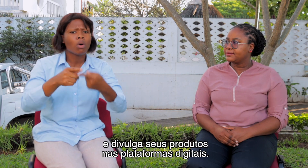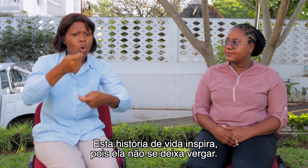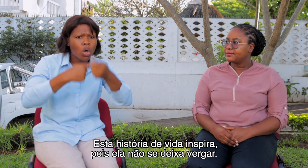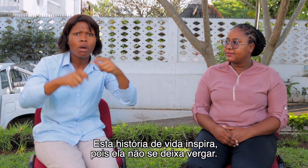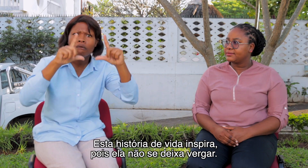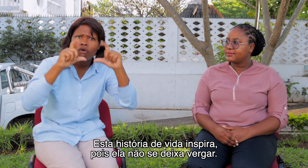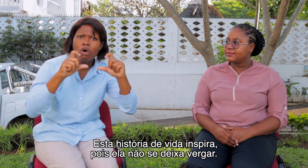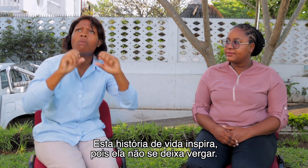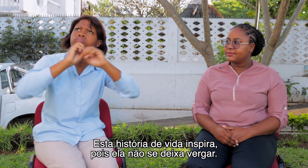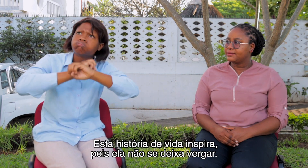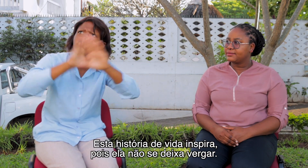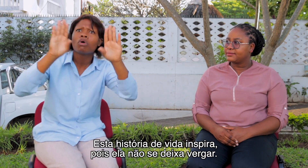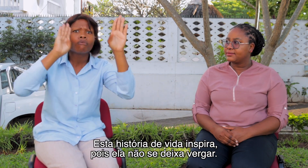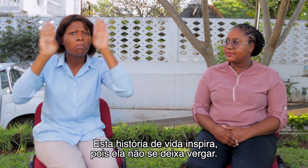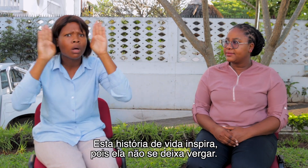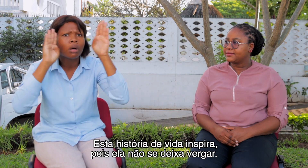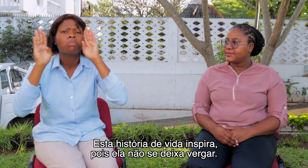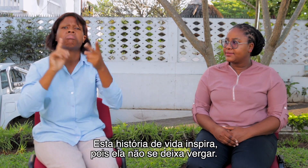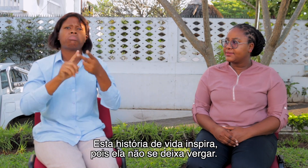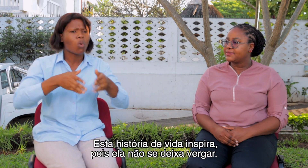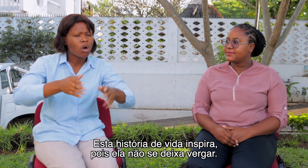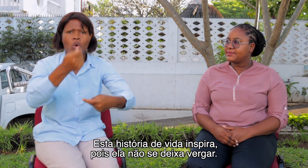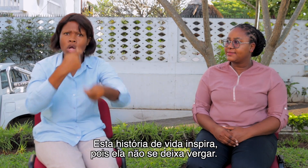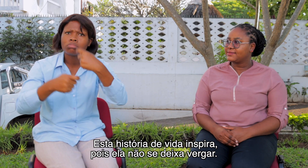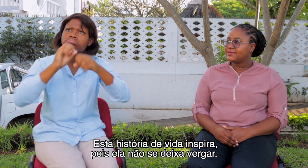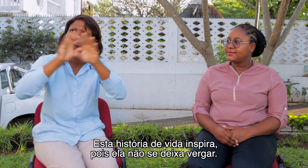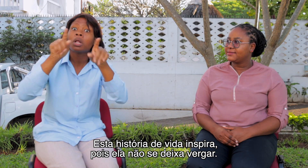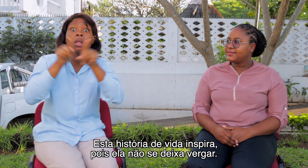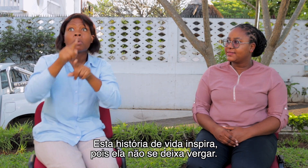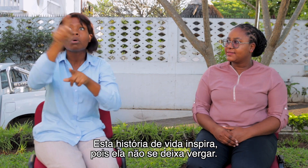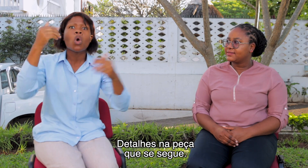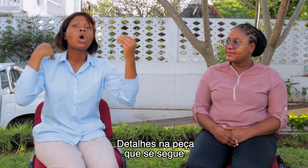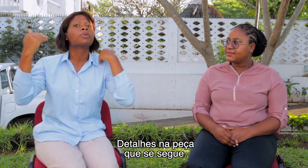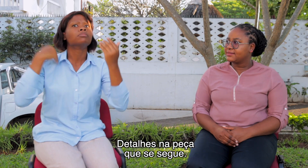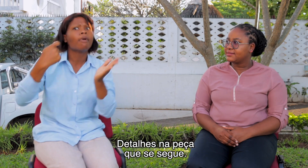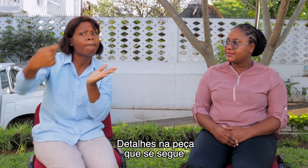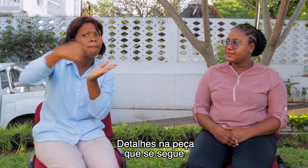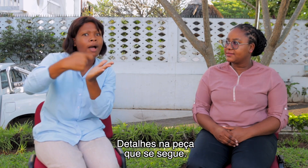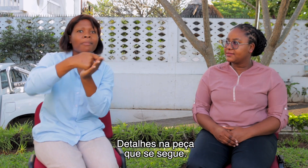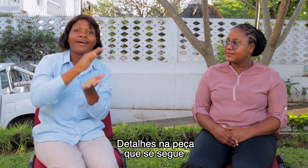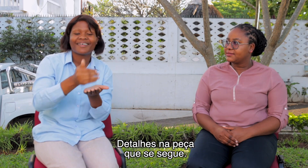Esta história de vida inspira, pois ela não se deixa vergar. Detalhes na peça que se segue.